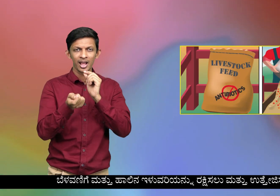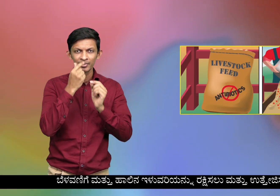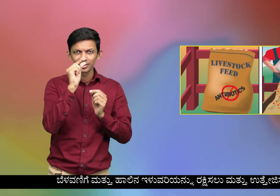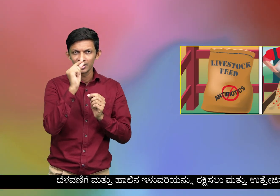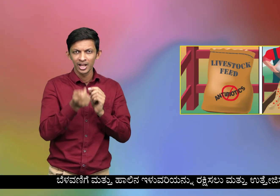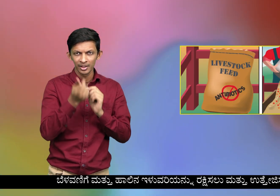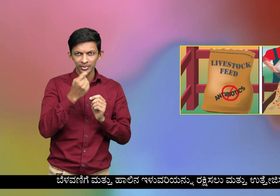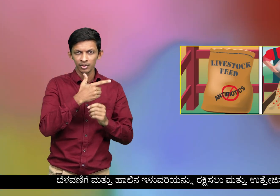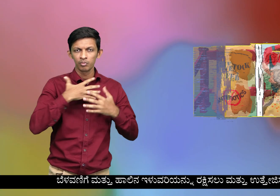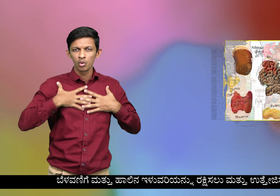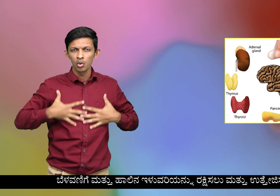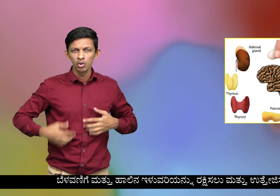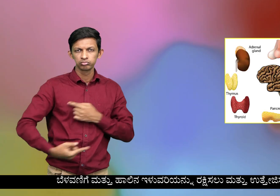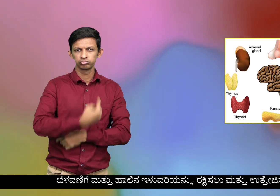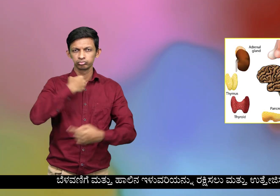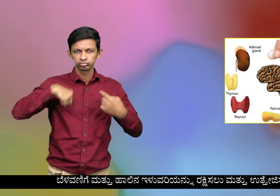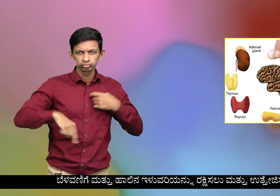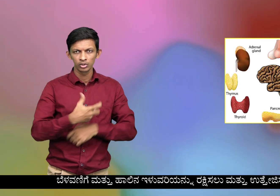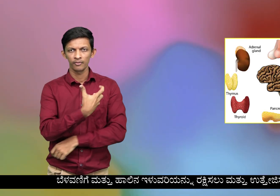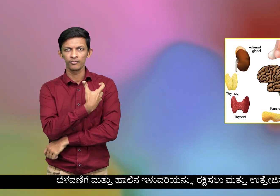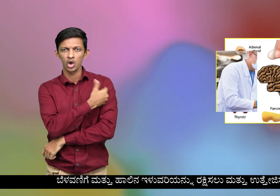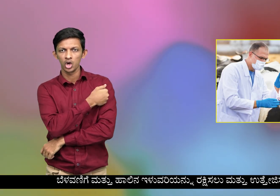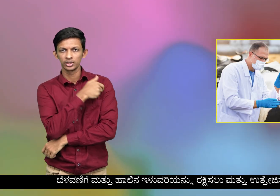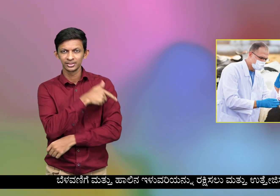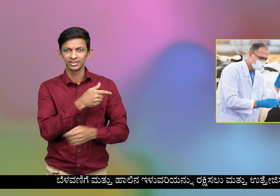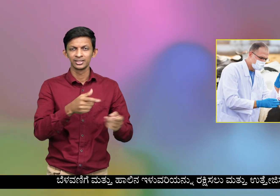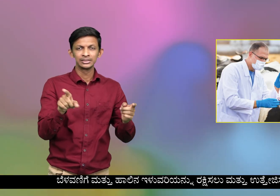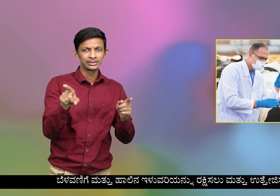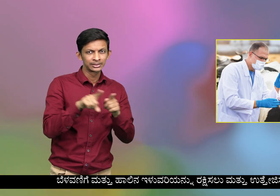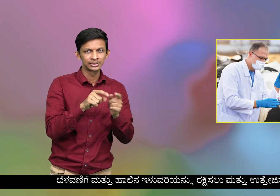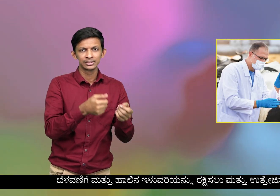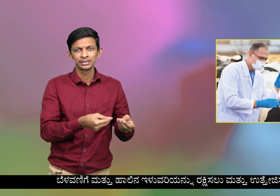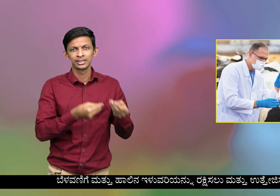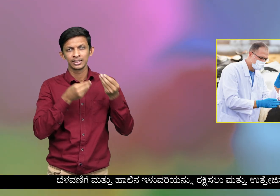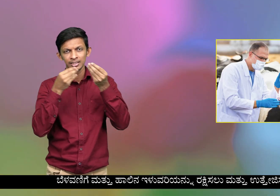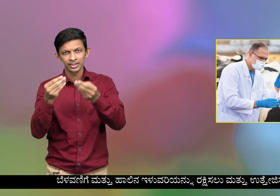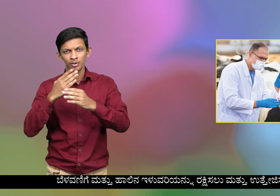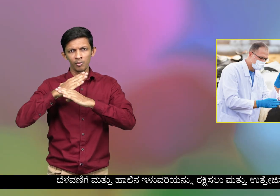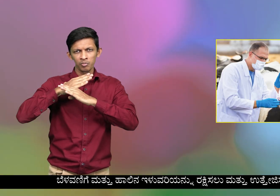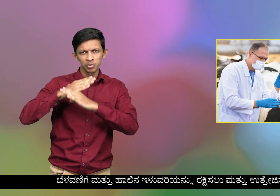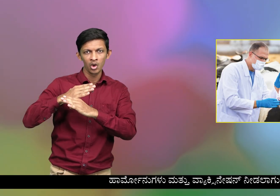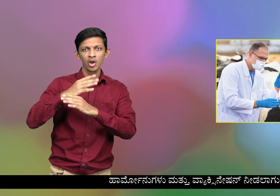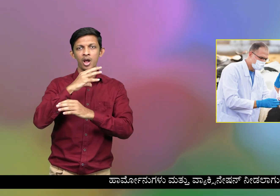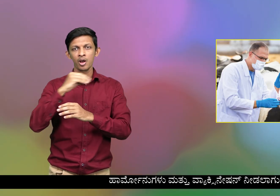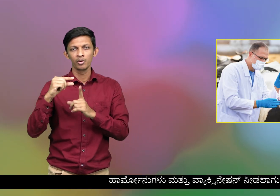ಬೆಳವಣಿಗೆ ಮತ್ತು ಹಾಲಿನ ಇಳುವರಿಯನ್ನು ರಕ್ಷಿಸಲು ಮತ್ತು ಉತ್ತೇಜಿಸಲು ಪ್ರತಿಜೀವಕಗಳು, ಹಾರ್ಮೋನ್ಗಳು